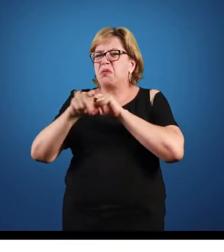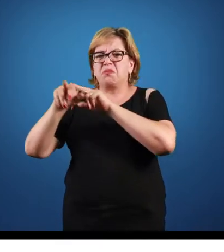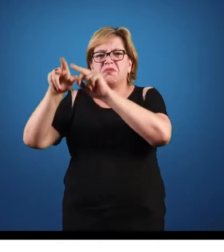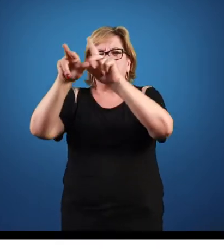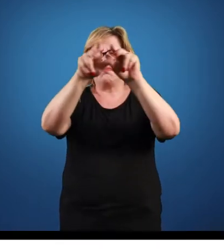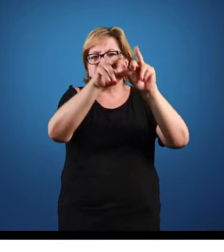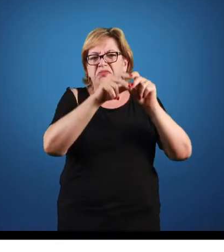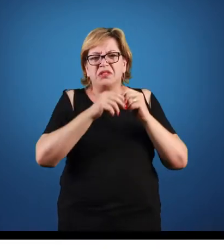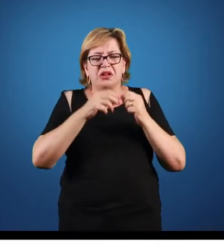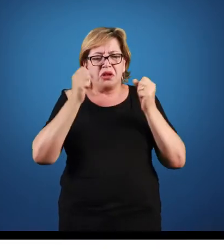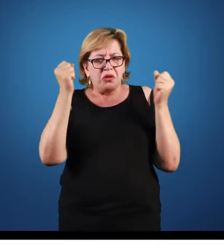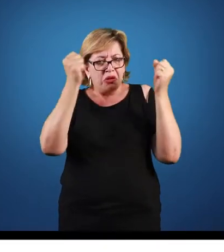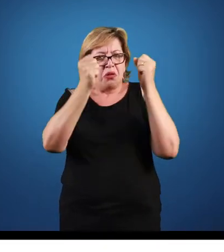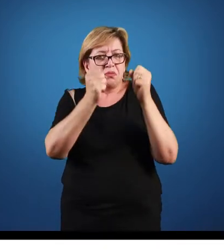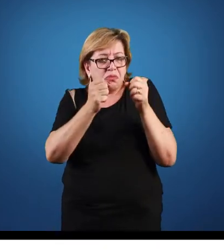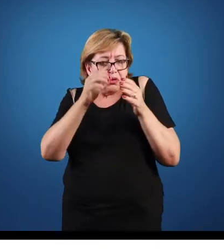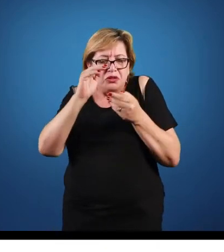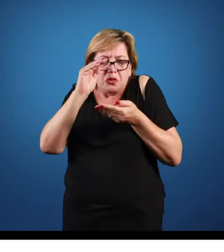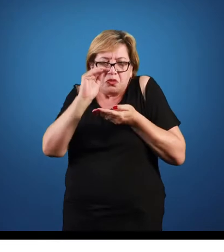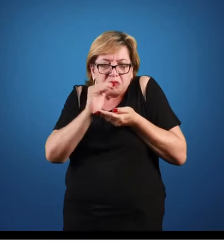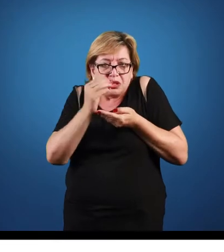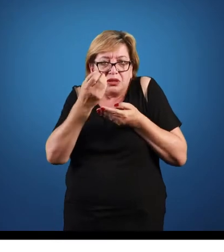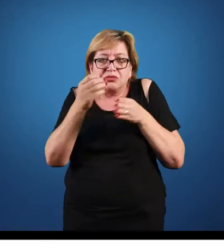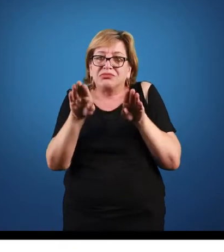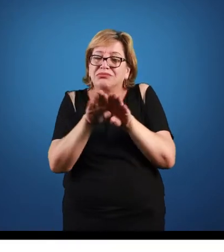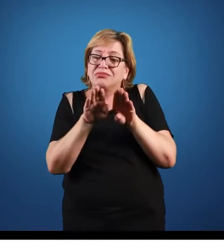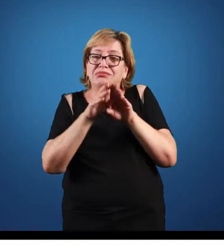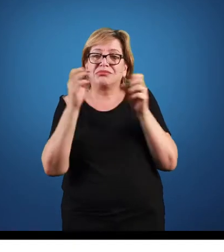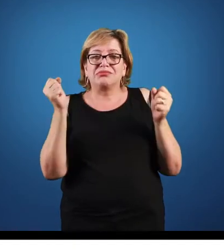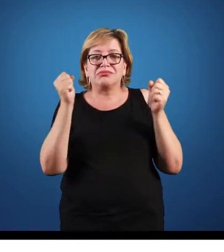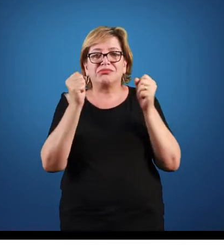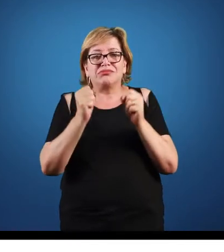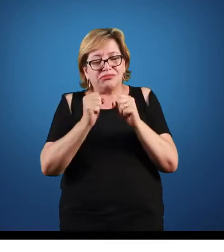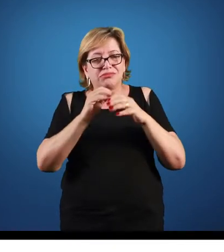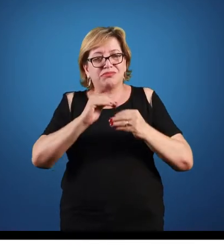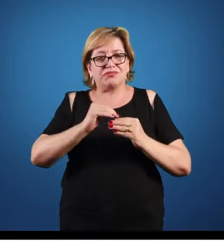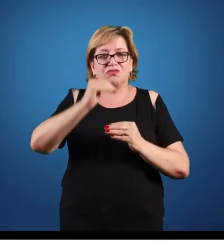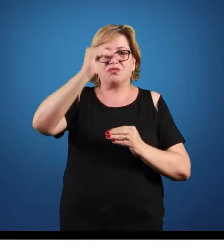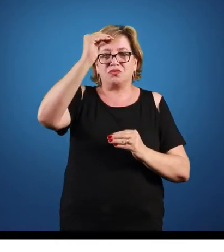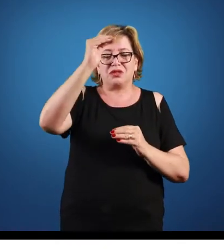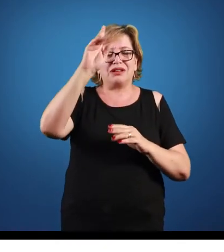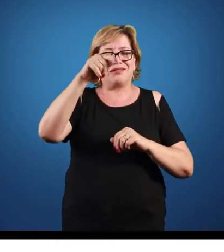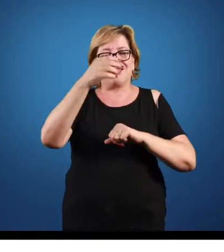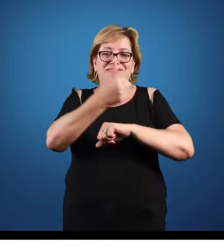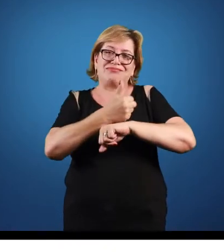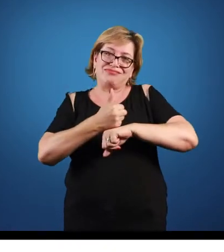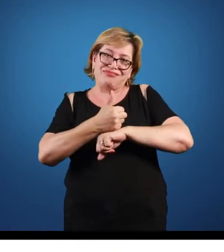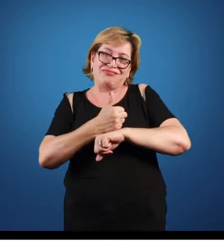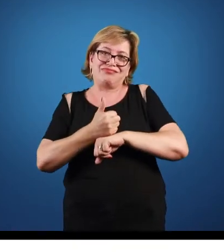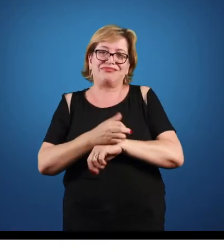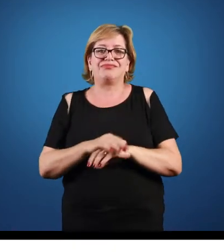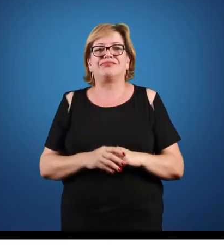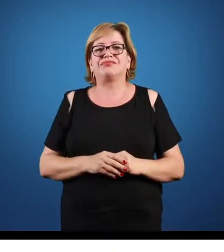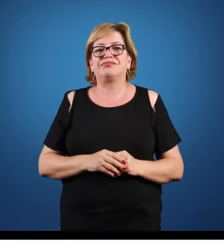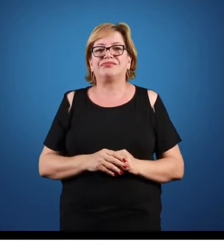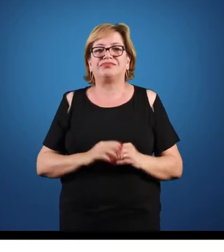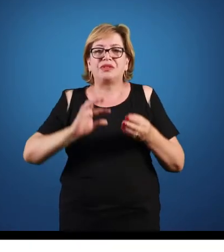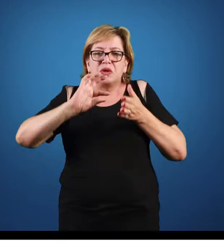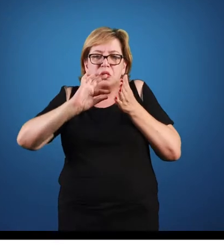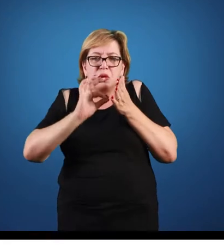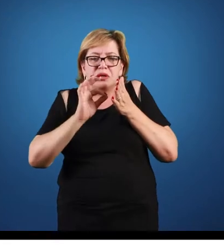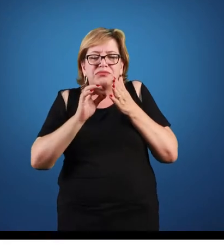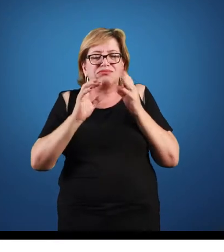parafusado tanto nesse pequeno que estou mostrando pra vocês aqui quanto naqueles maiores que são considerados mais profissionais caso você já tenha então esse